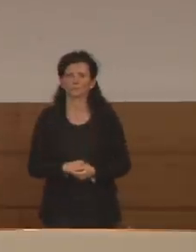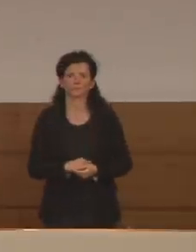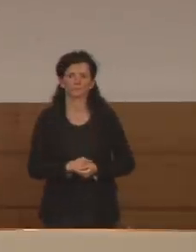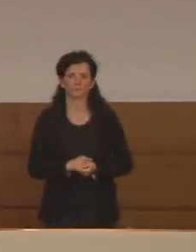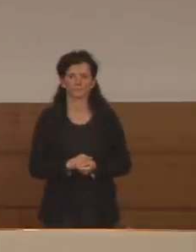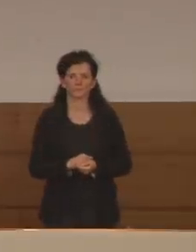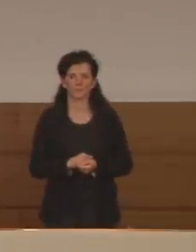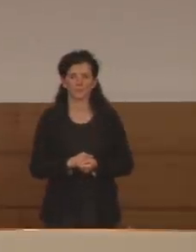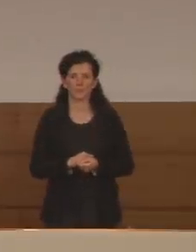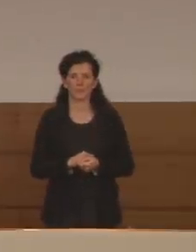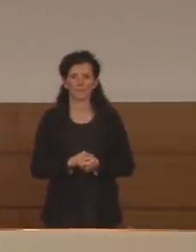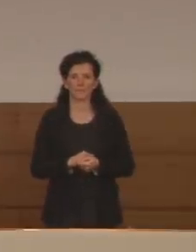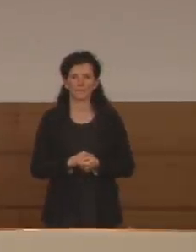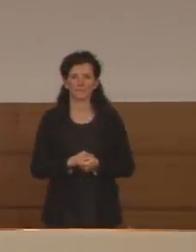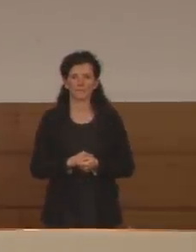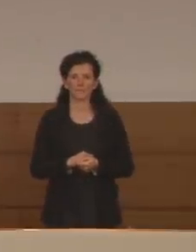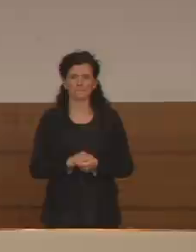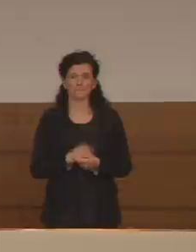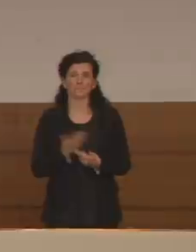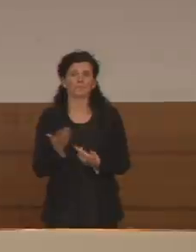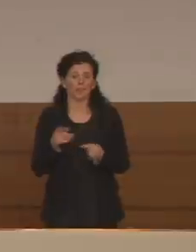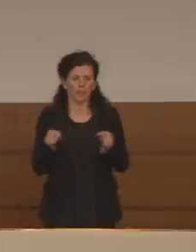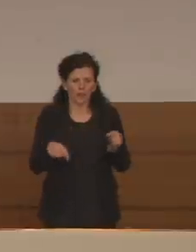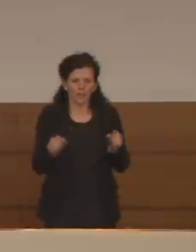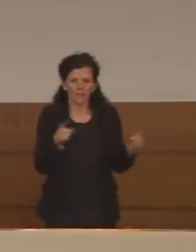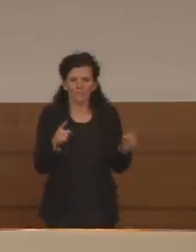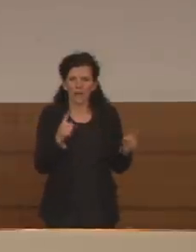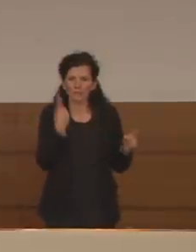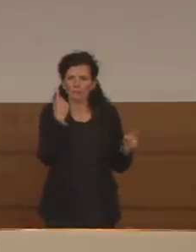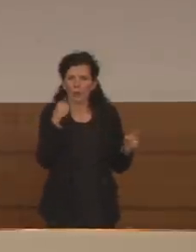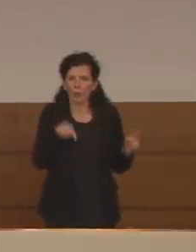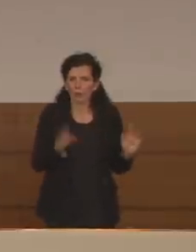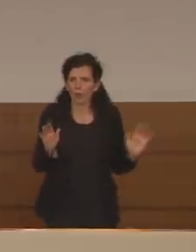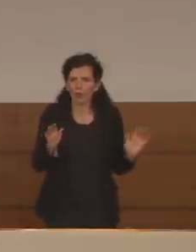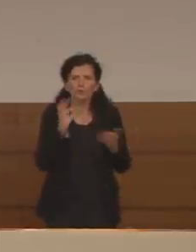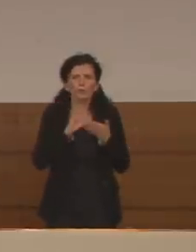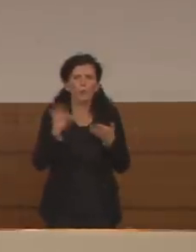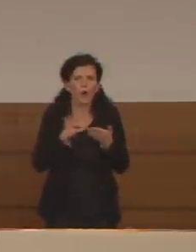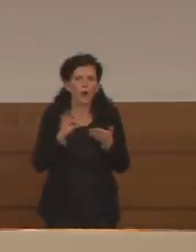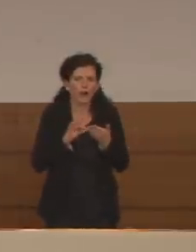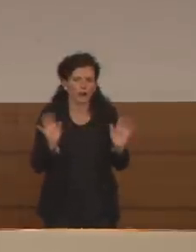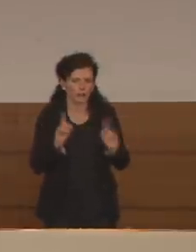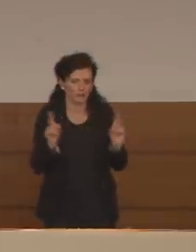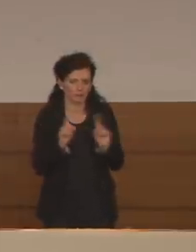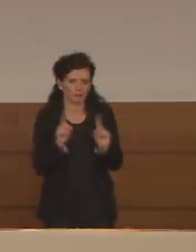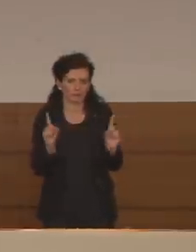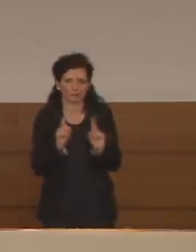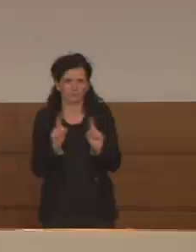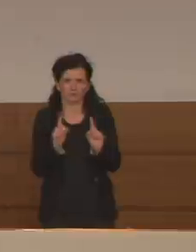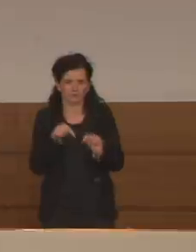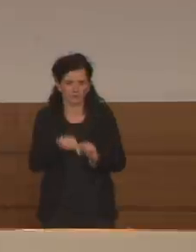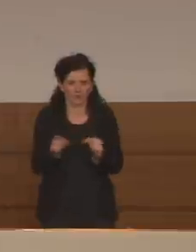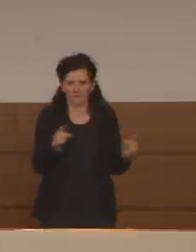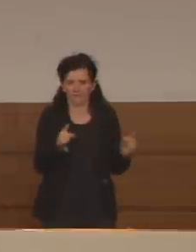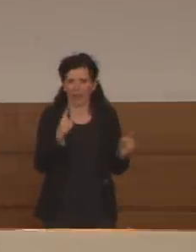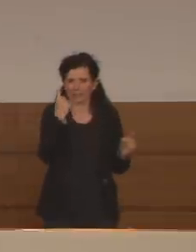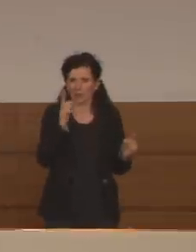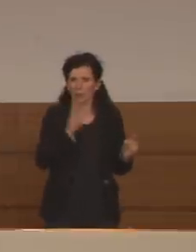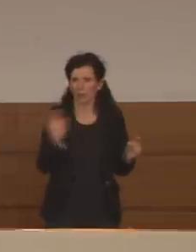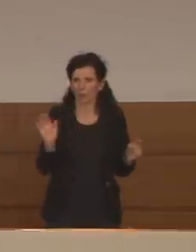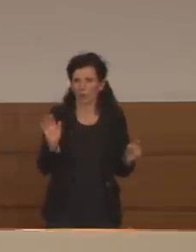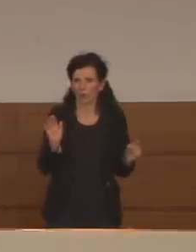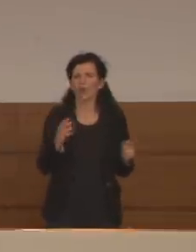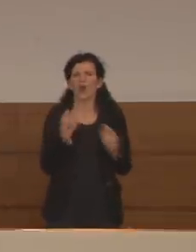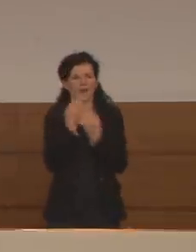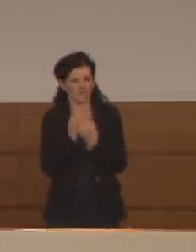sulle scuole siamo in fase 1 cioè non stiamo no perché va bene se noi